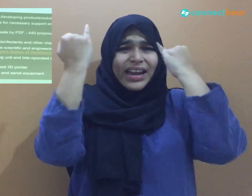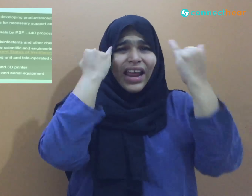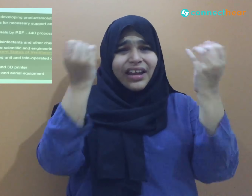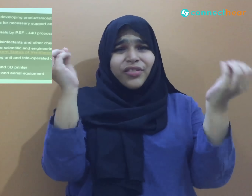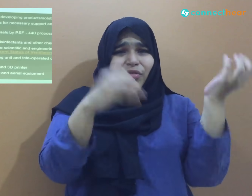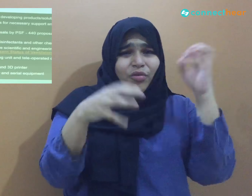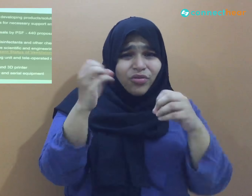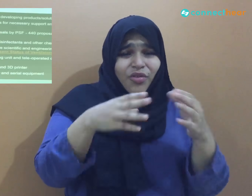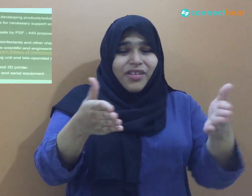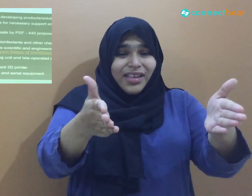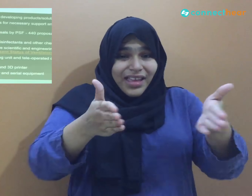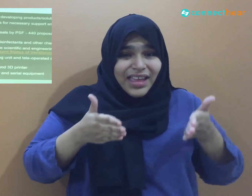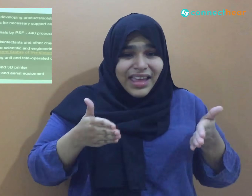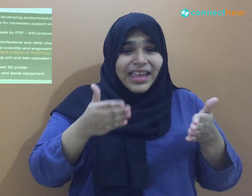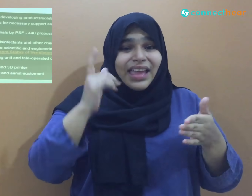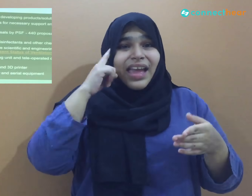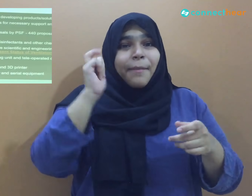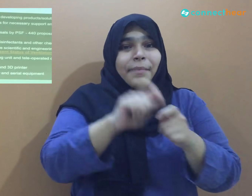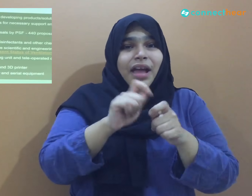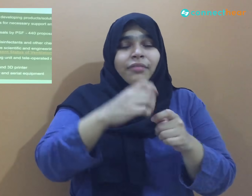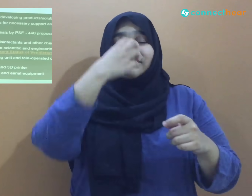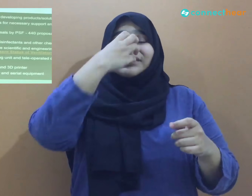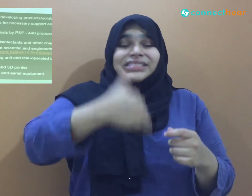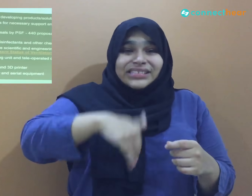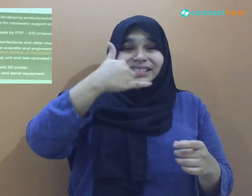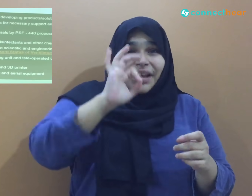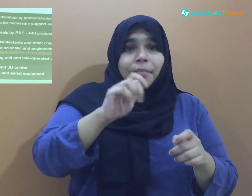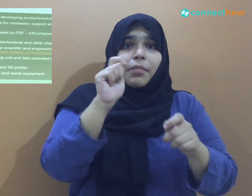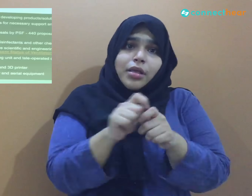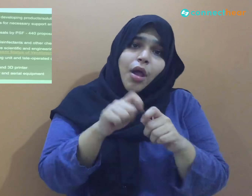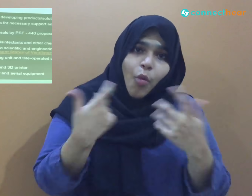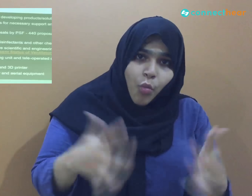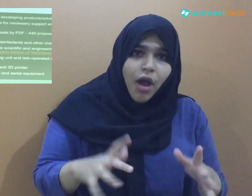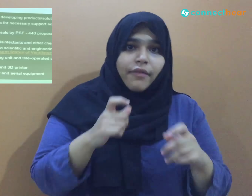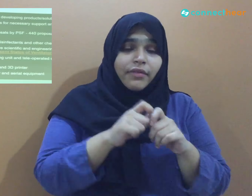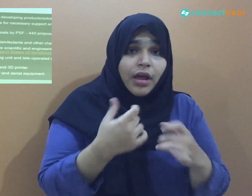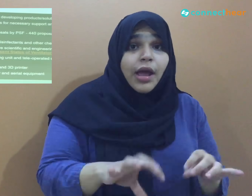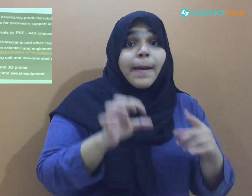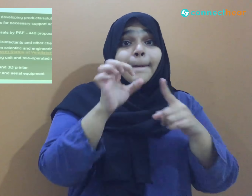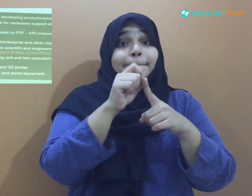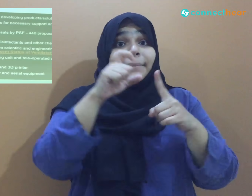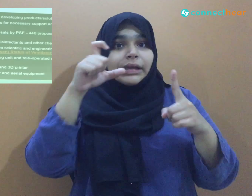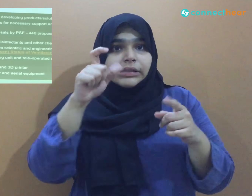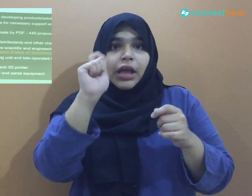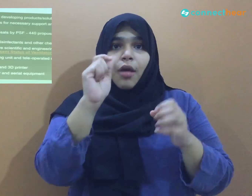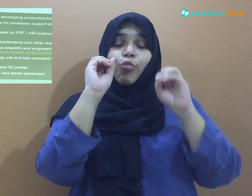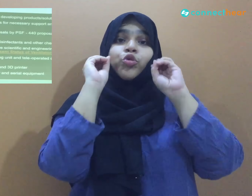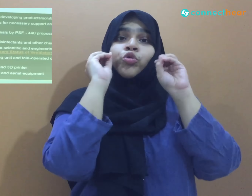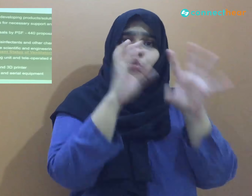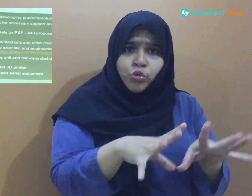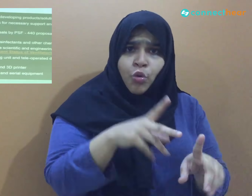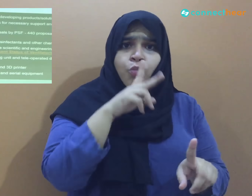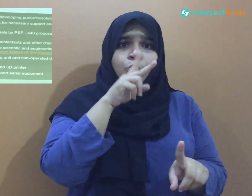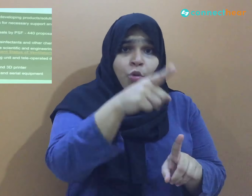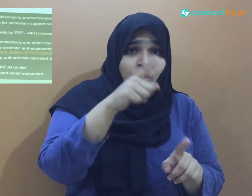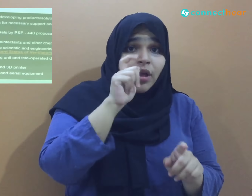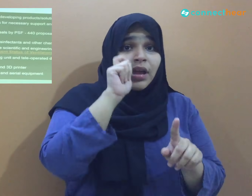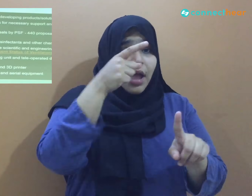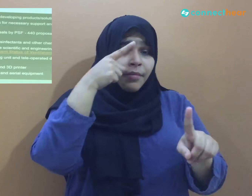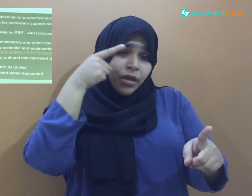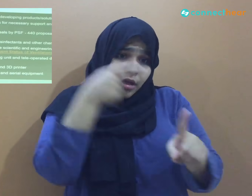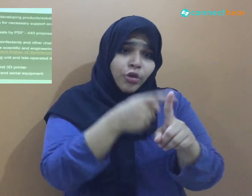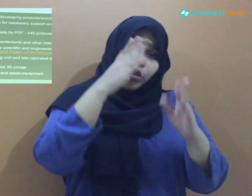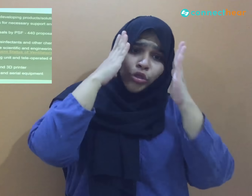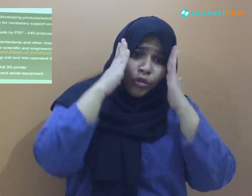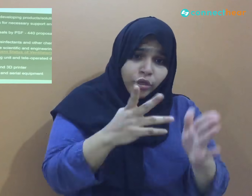کہ ہم نے وینٹیلیٹر بنا لیا ہے یا ہم نے یہ کر لیا ہے. ہم نے پی سی کو یہ ٹاسک کیا کہ آپ اس ساری ایفرٹ کو کوارڈینیٹ